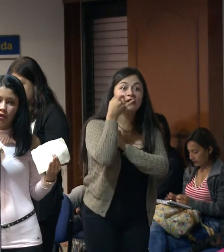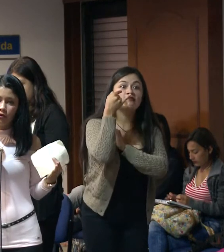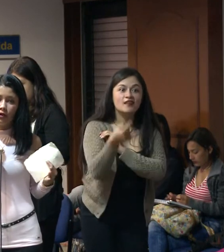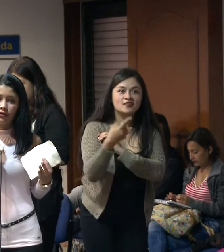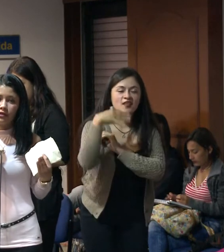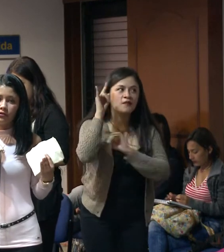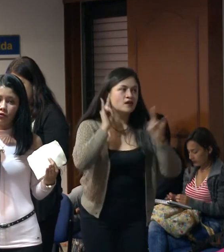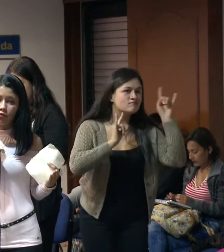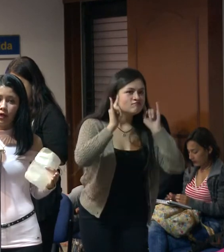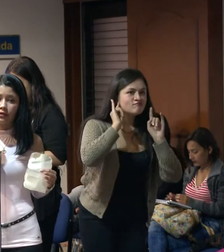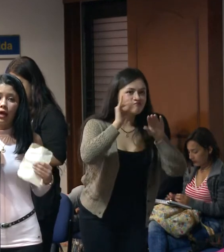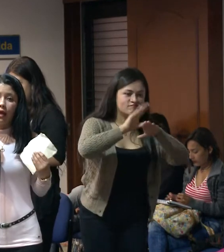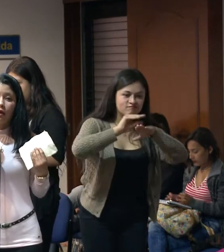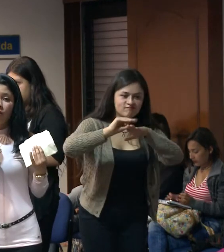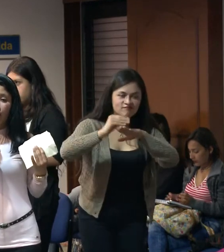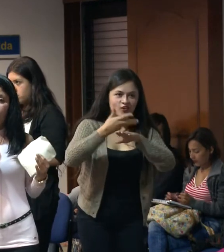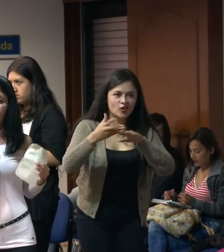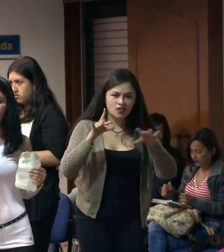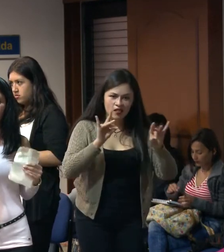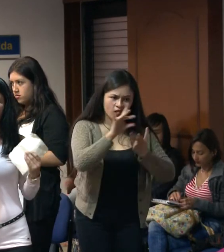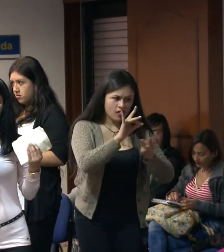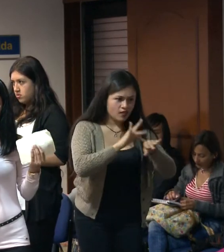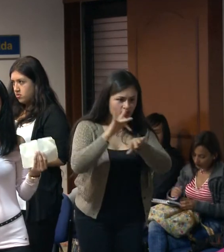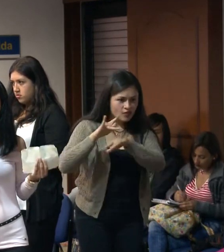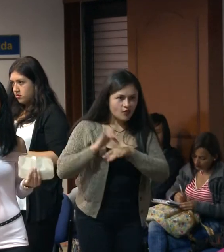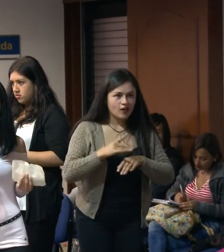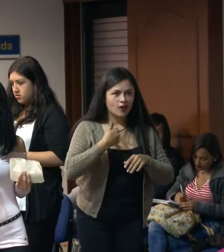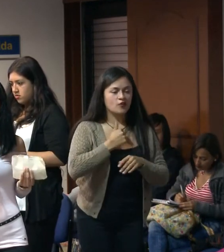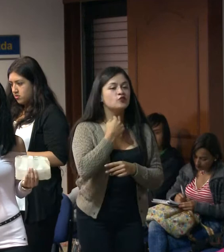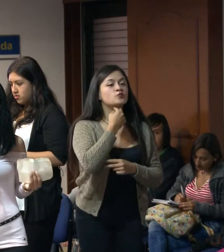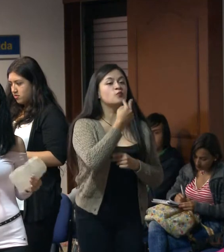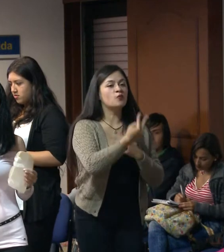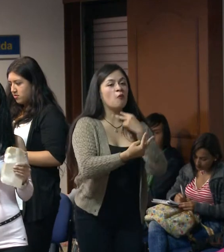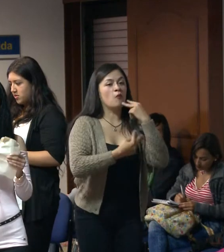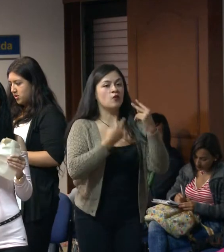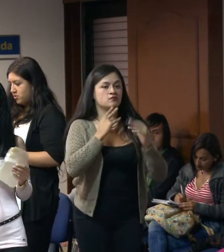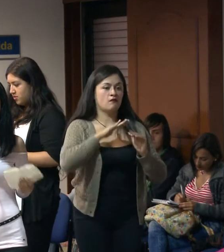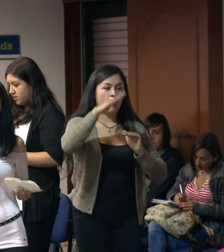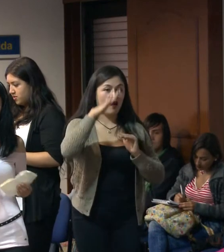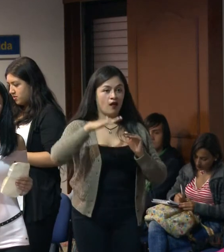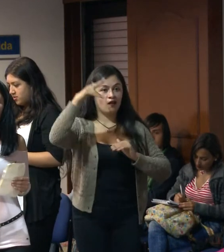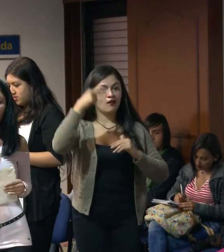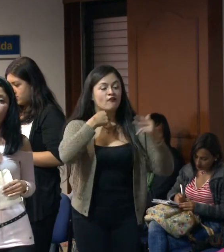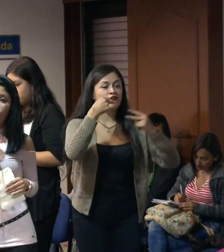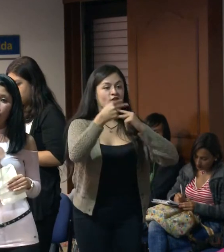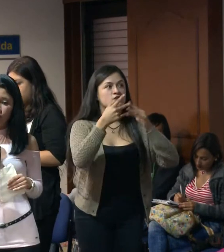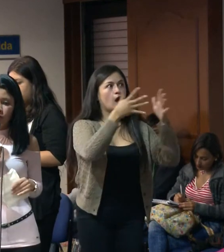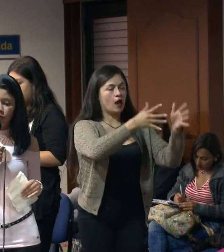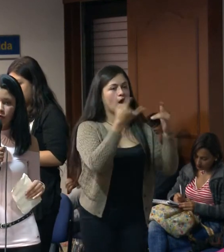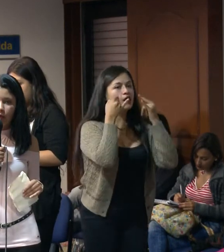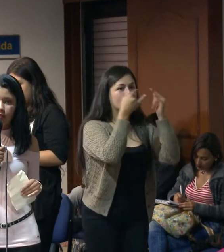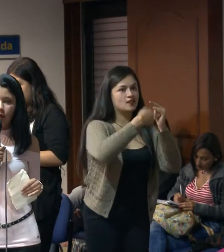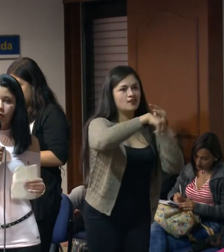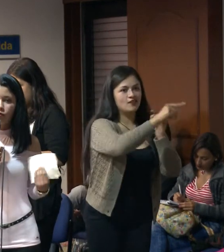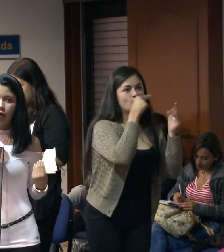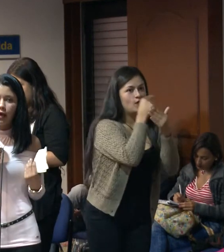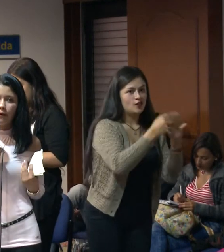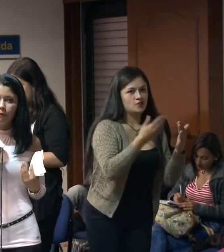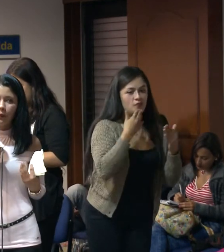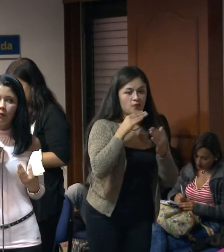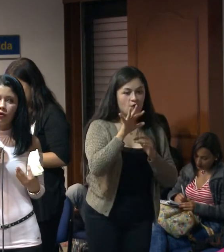los sonidos, las texturas, la forma en la que nosotros entonábamos para narrar los diferentes cuentos. Los cuentos que nosotros